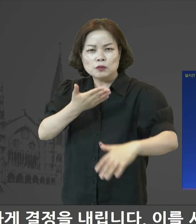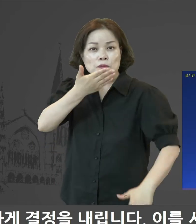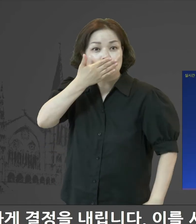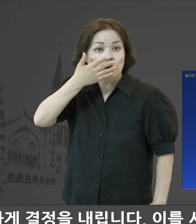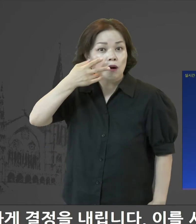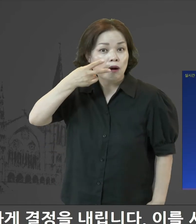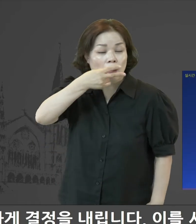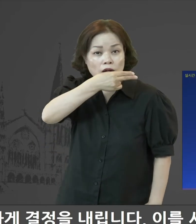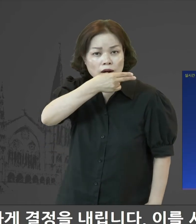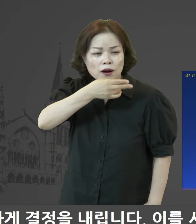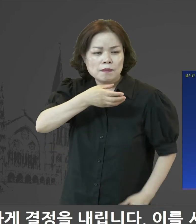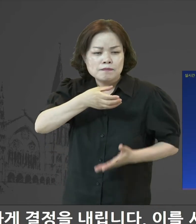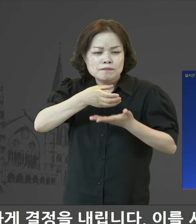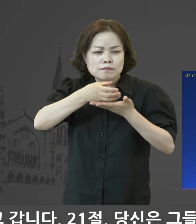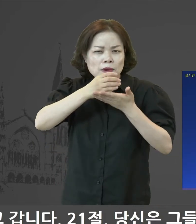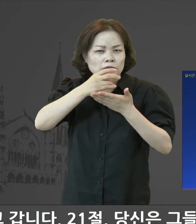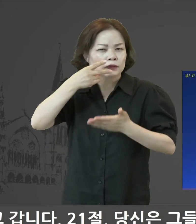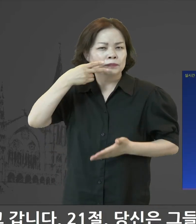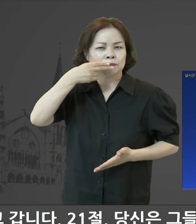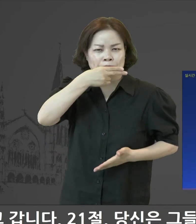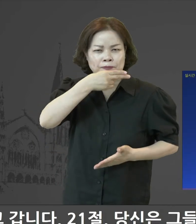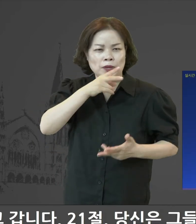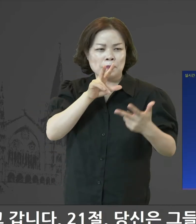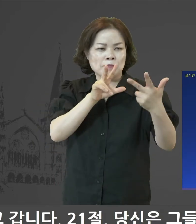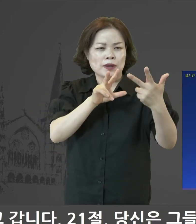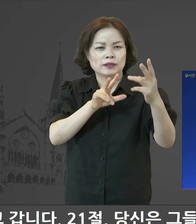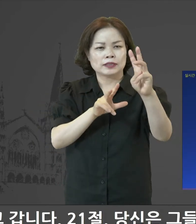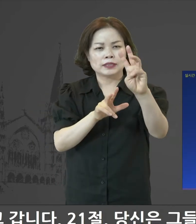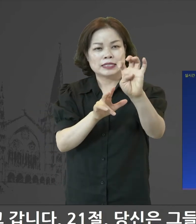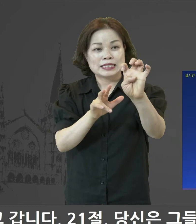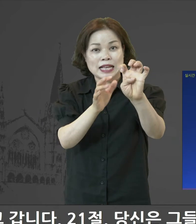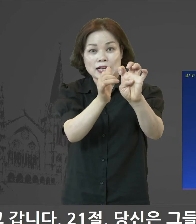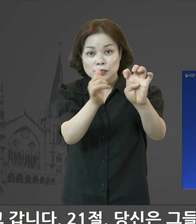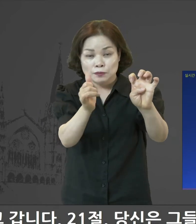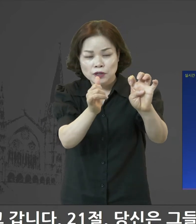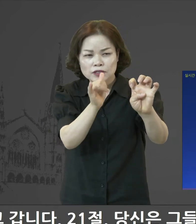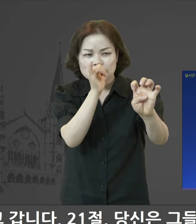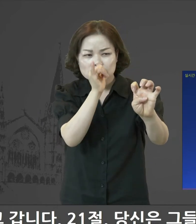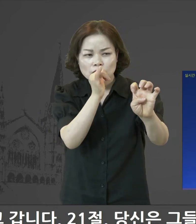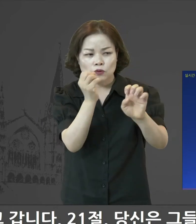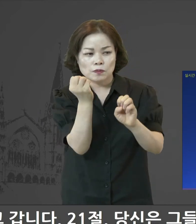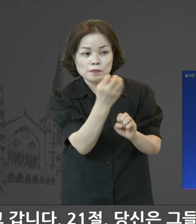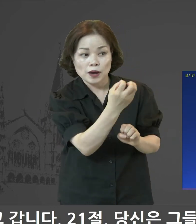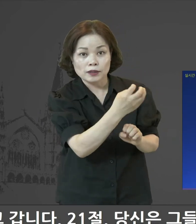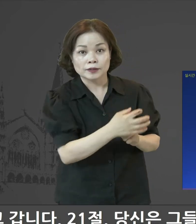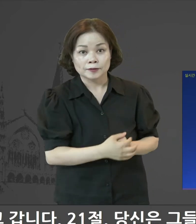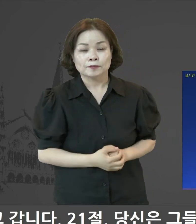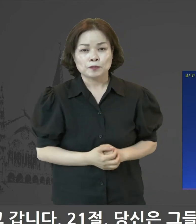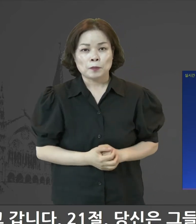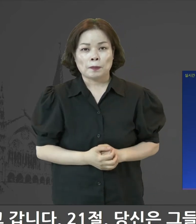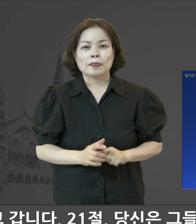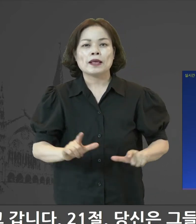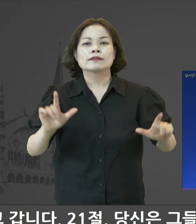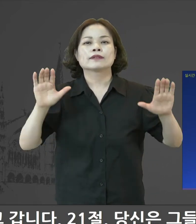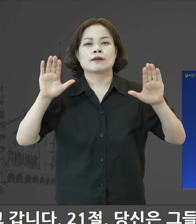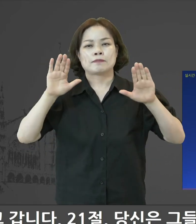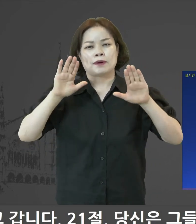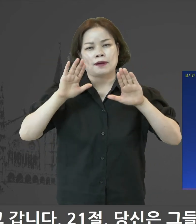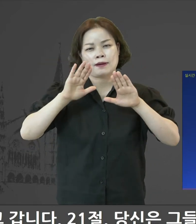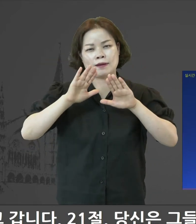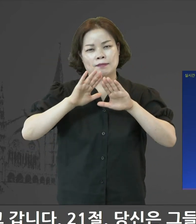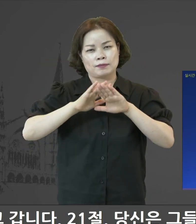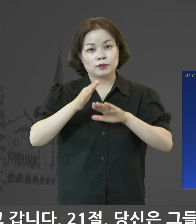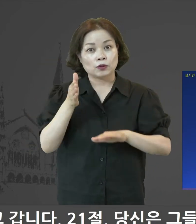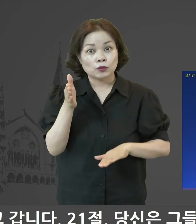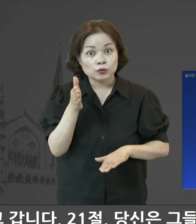아니하고 마시지도 아니하기로 맹세한 40명이 있다 선포했습니다. 자, 이제 그날 밤이 될